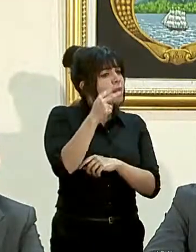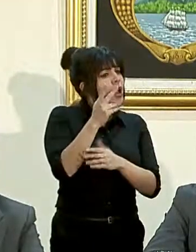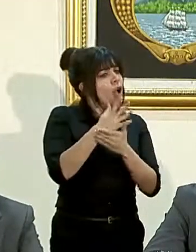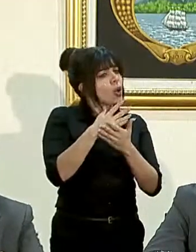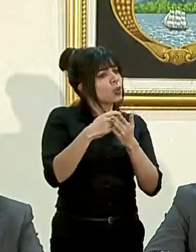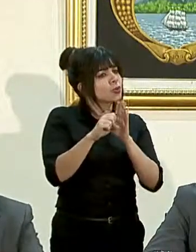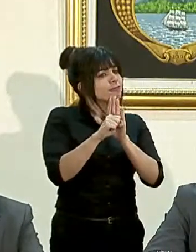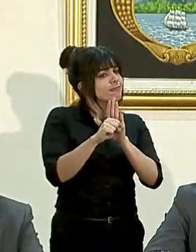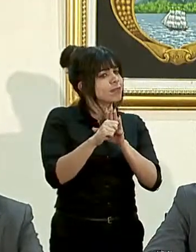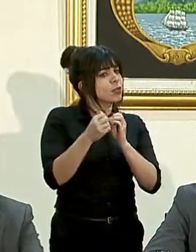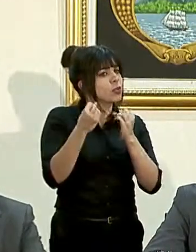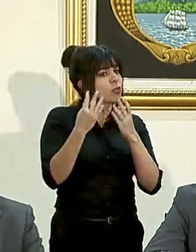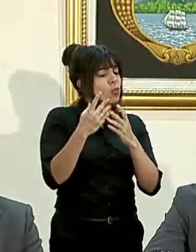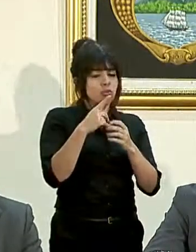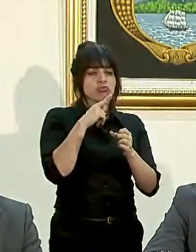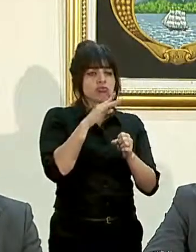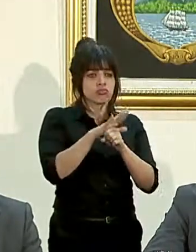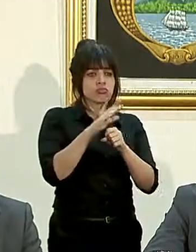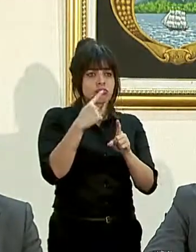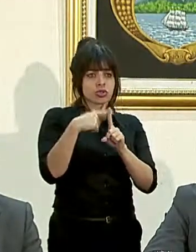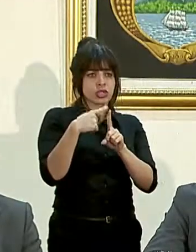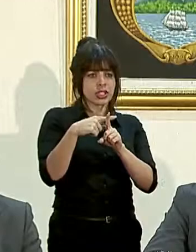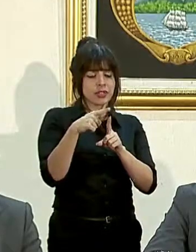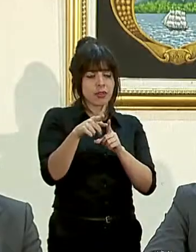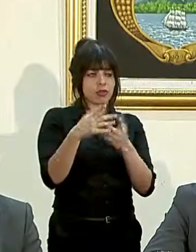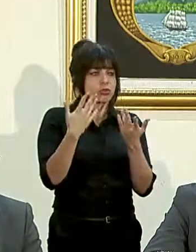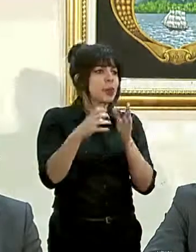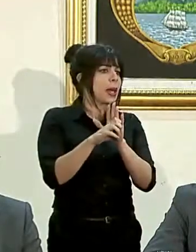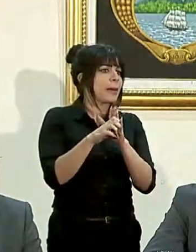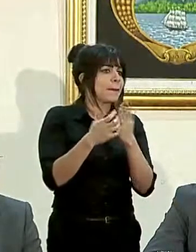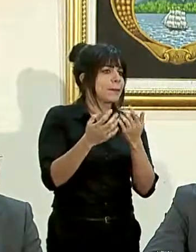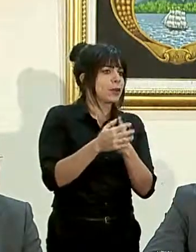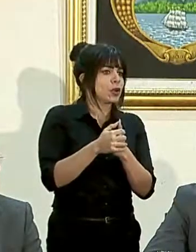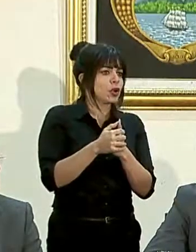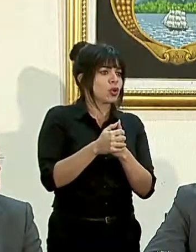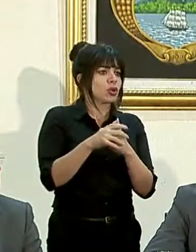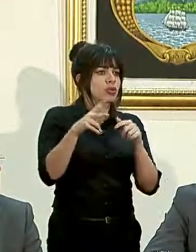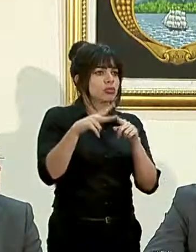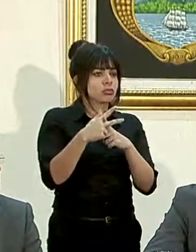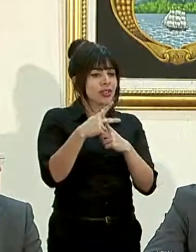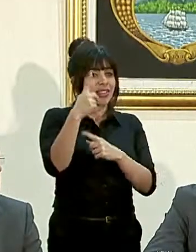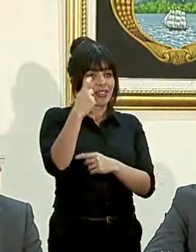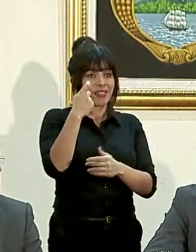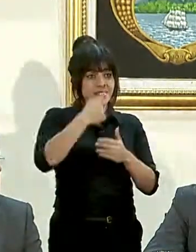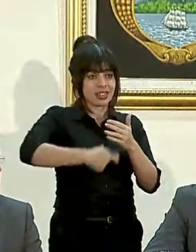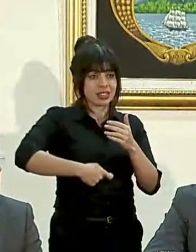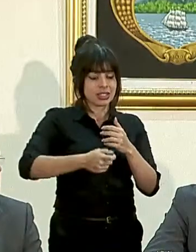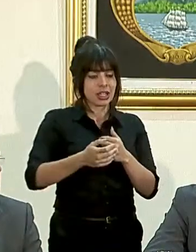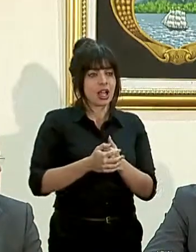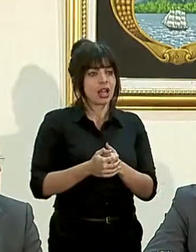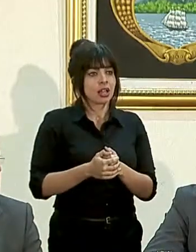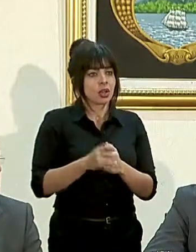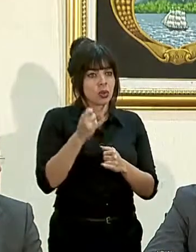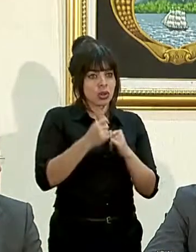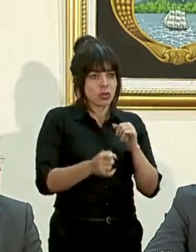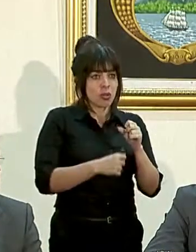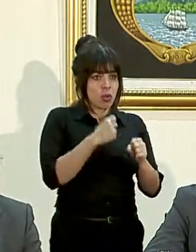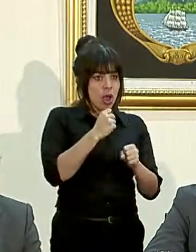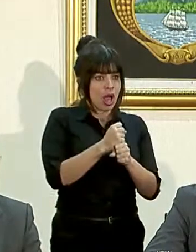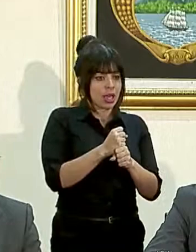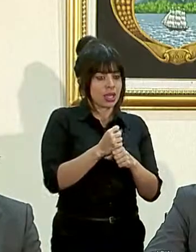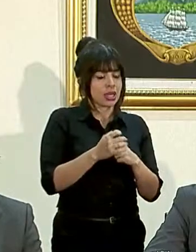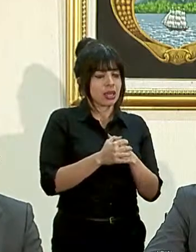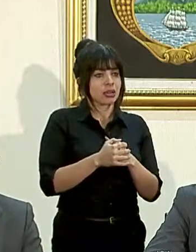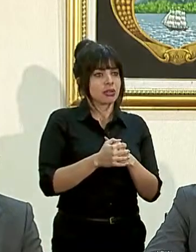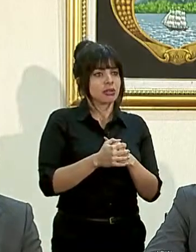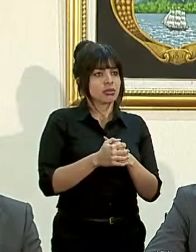algunos signos muy prometedores, como por ejemplo el hecho de que el déficit fiscal no creciera en este último año, sino que se mantuviera en